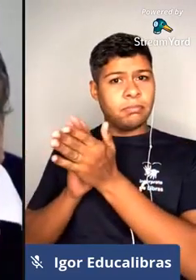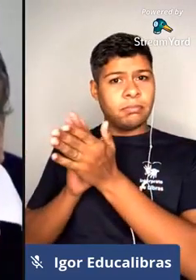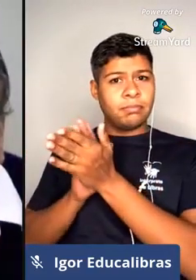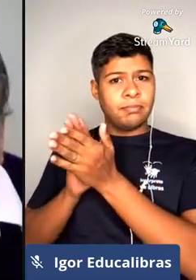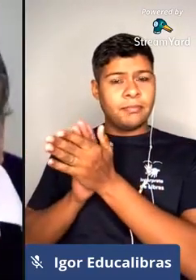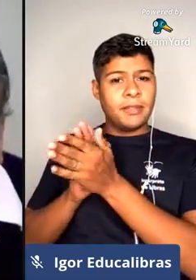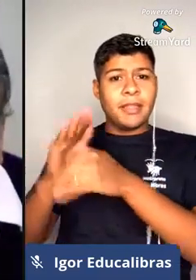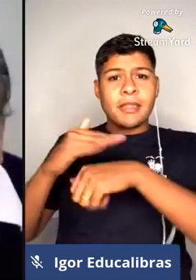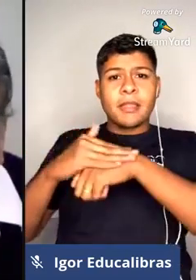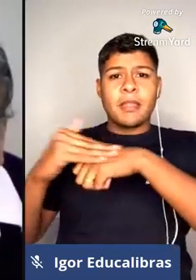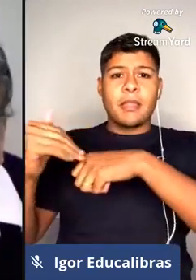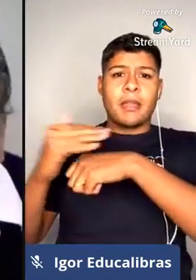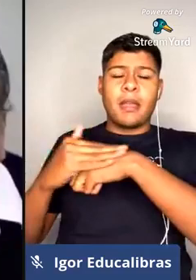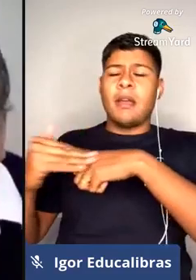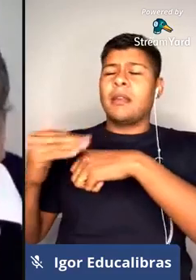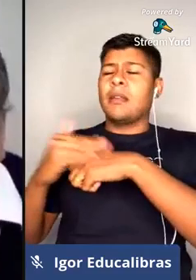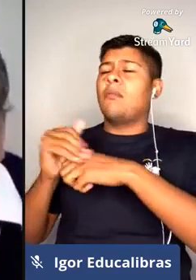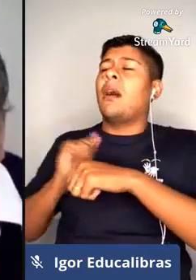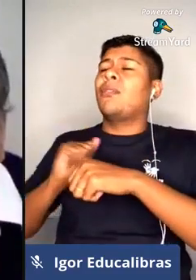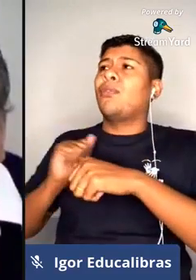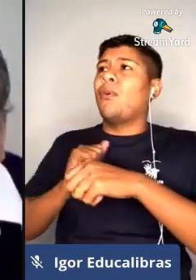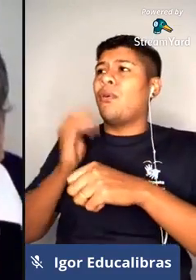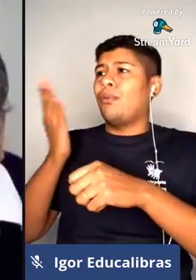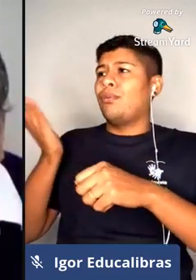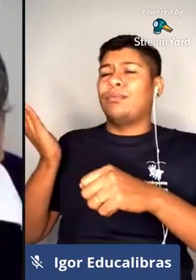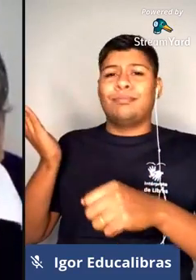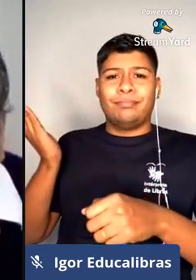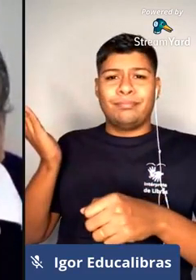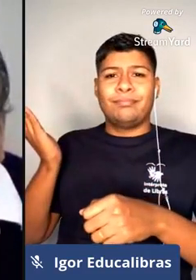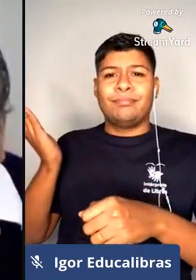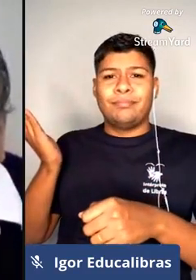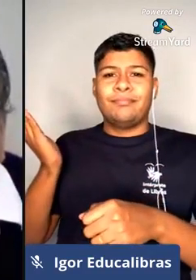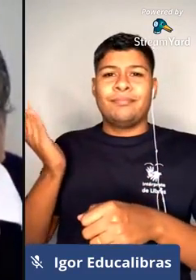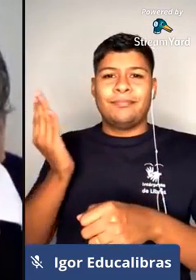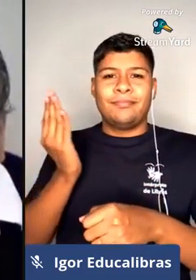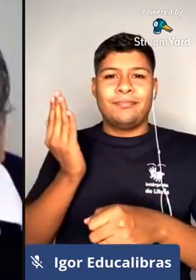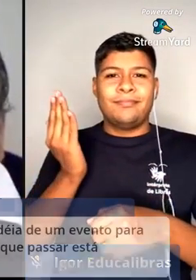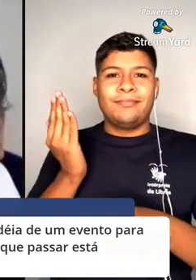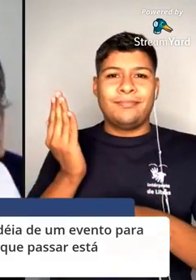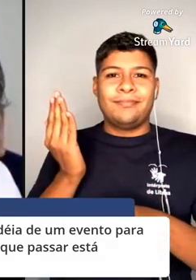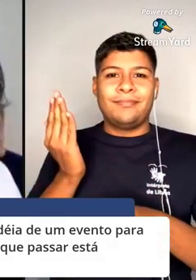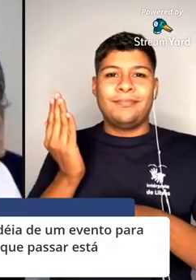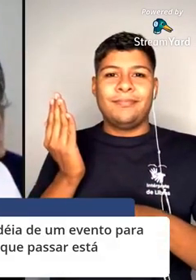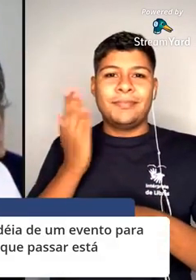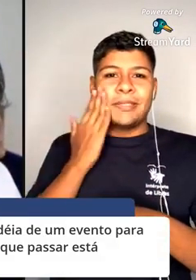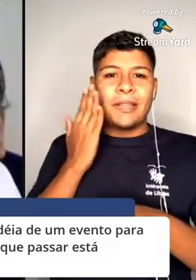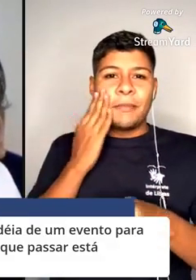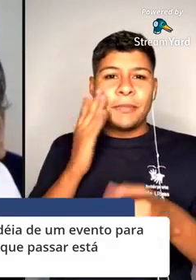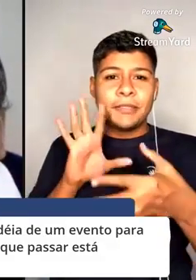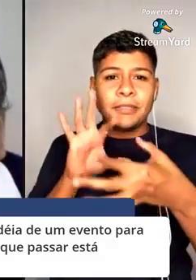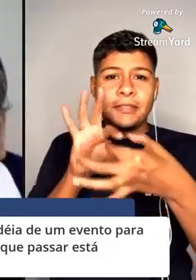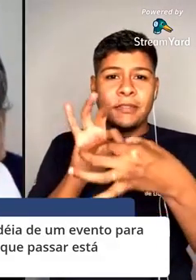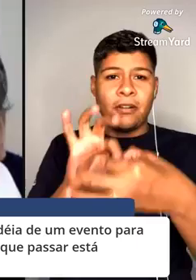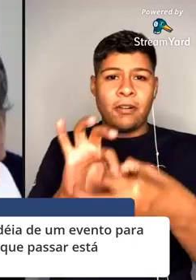tenho um carinho enorme por você sabe disso, mas como secretário, você está consolidando